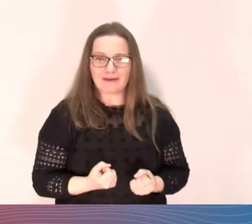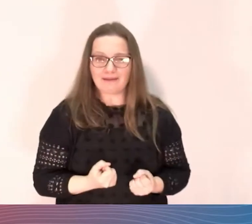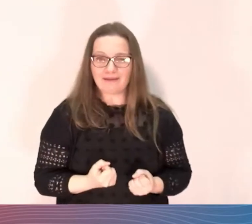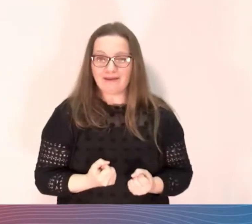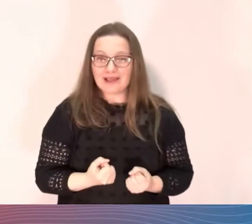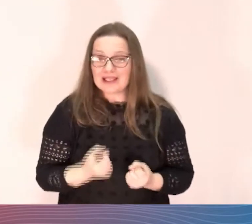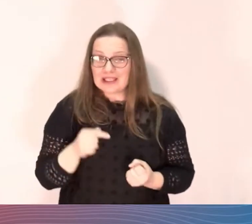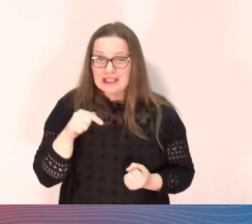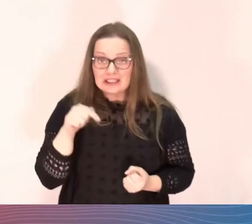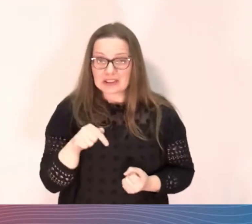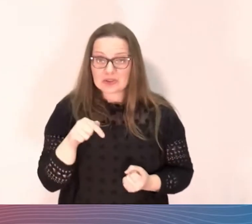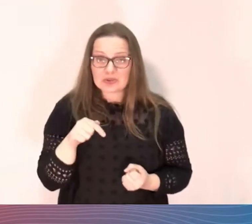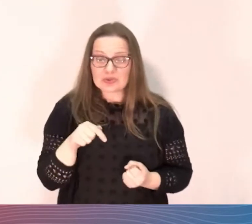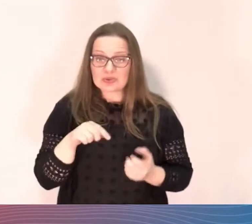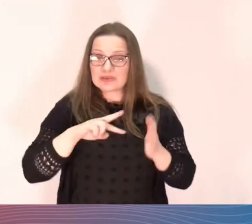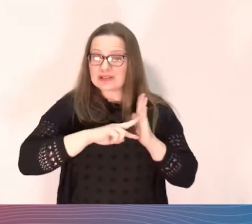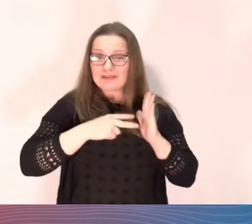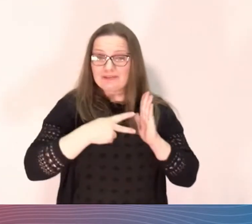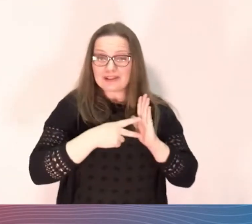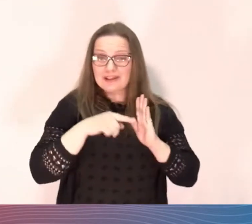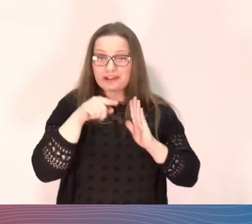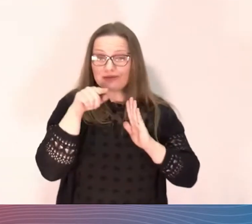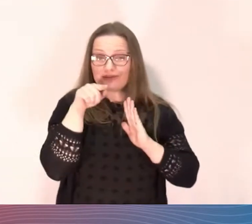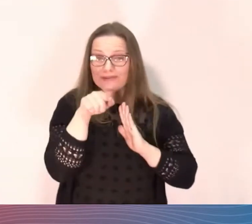chega para aquele que crê.